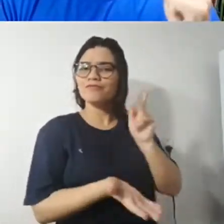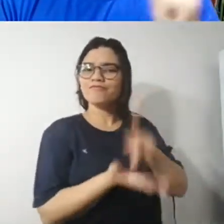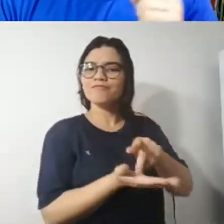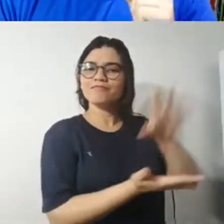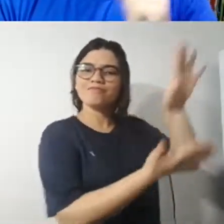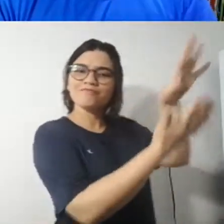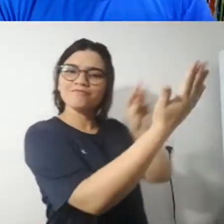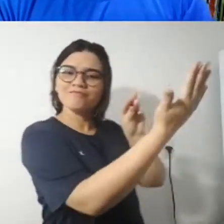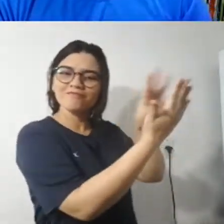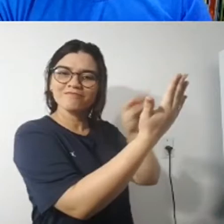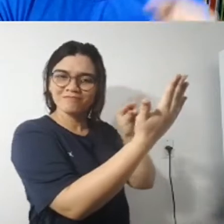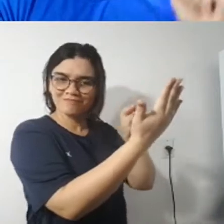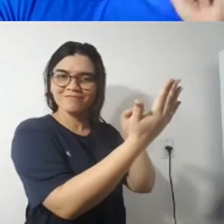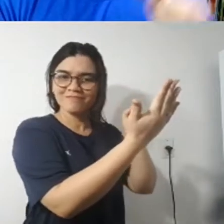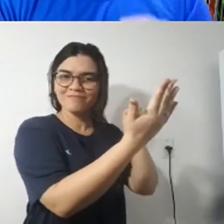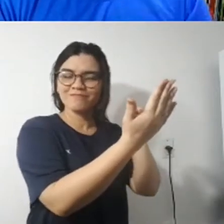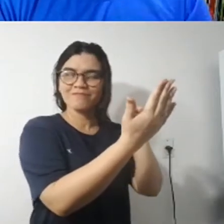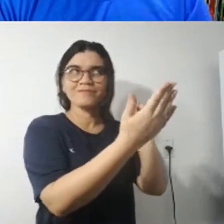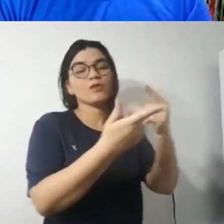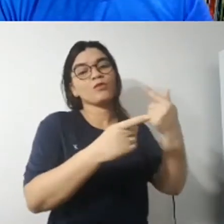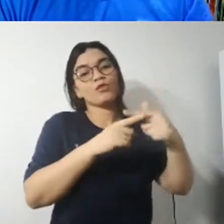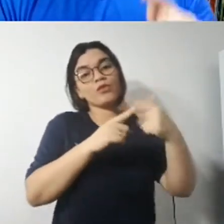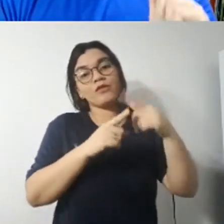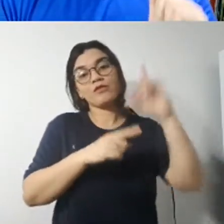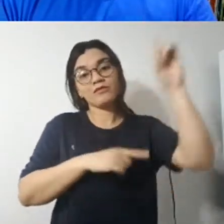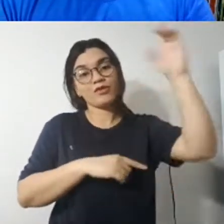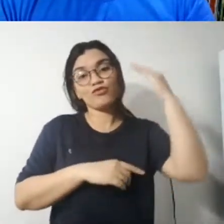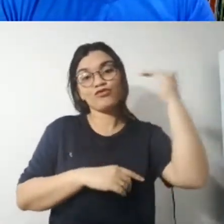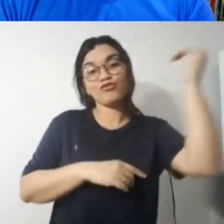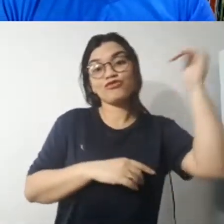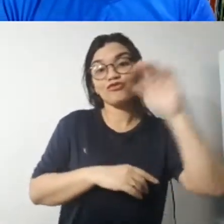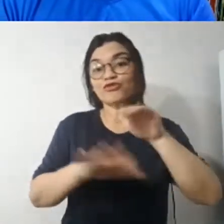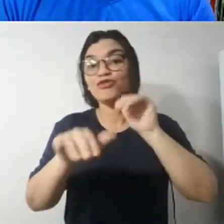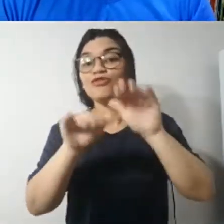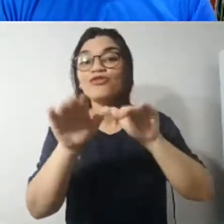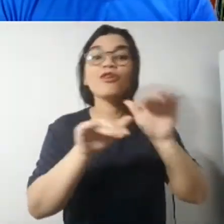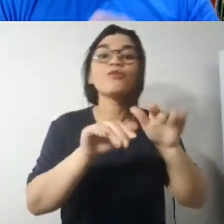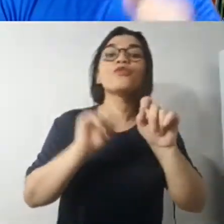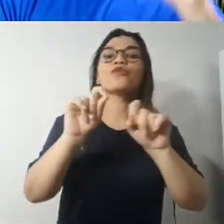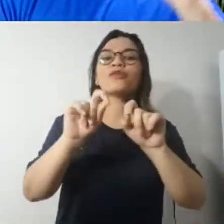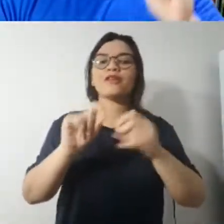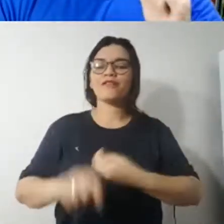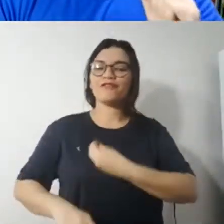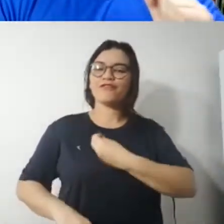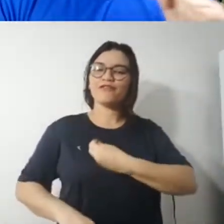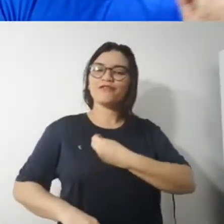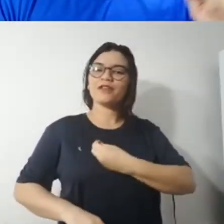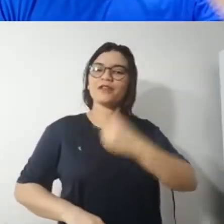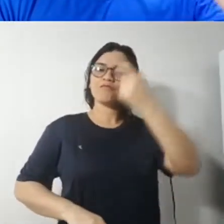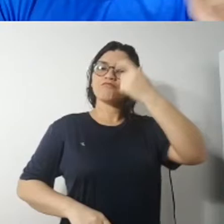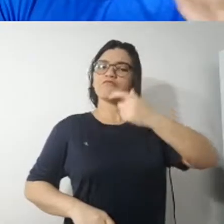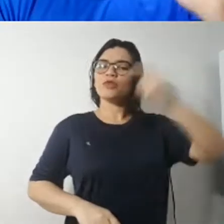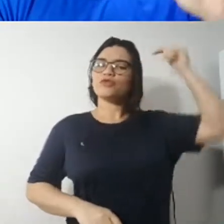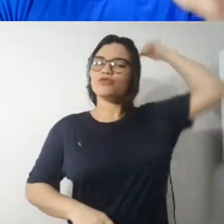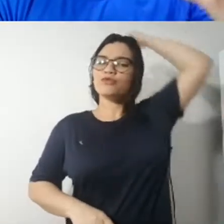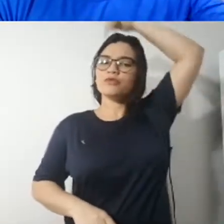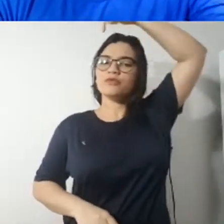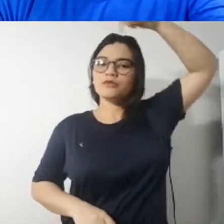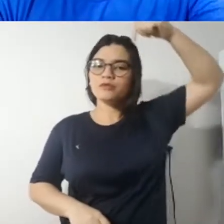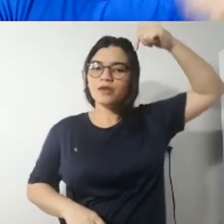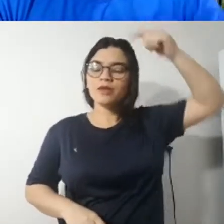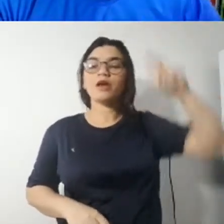fomos vocacionados e chamados por Deus a vivermos uma vida santa. E estamos peregrinando nessa terra em direção